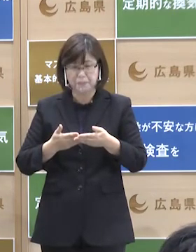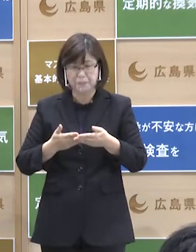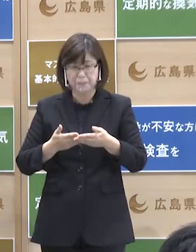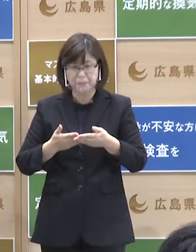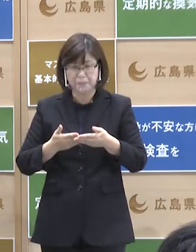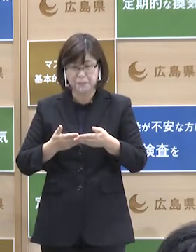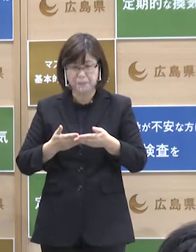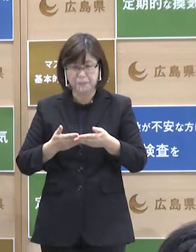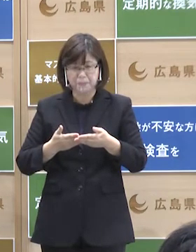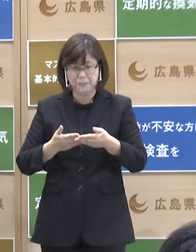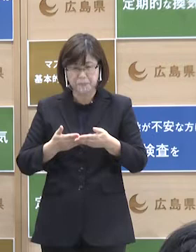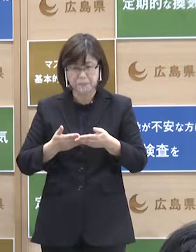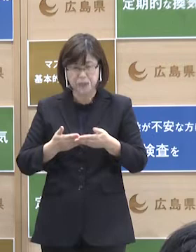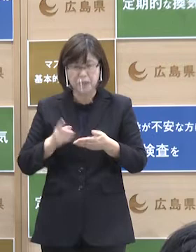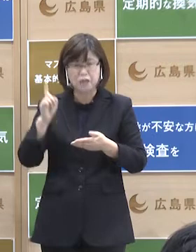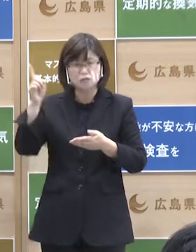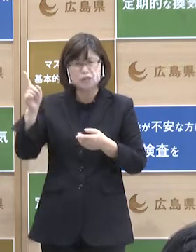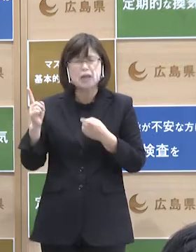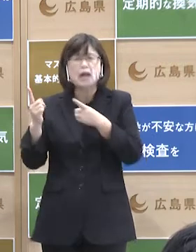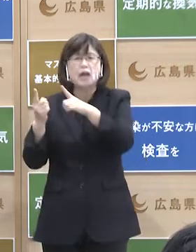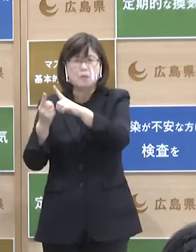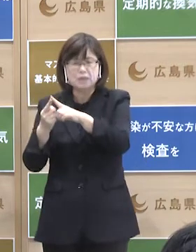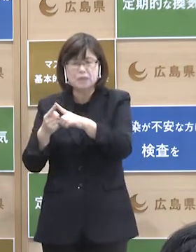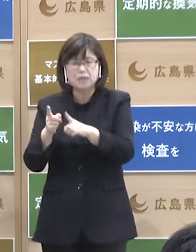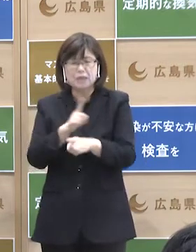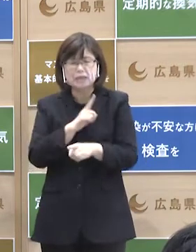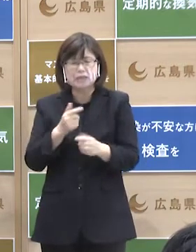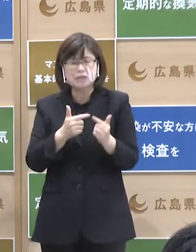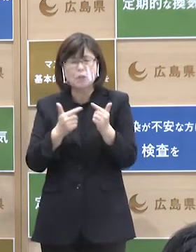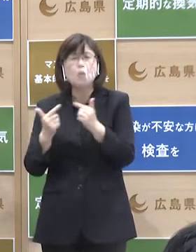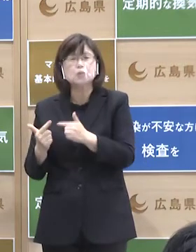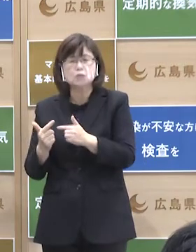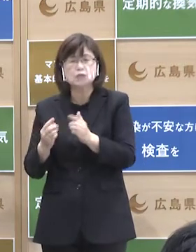出していくっていう必要もないのかなと思って。